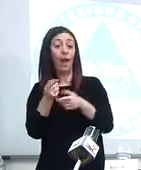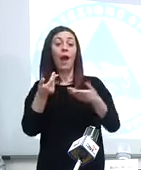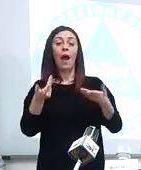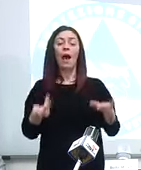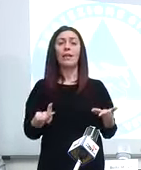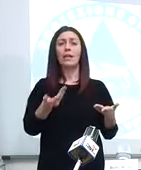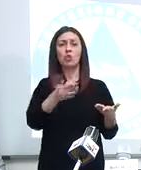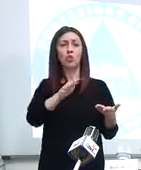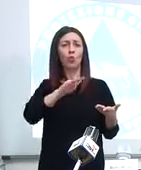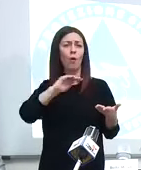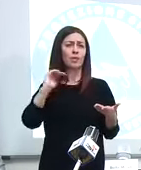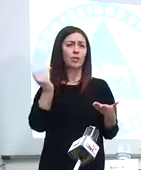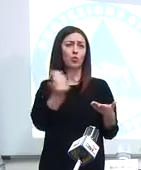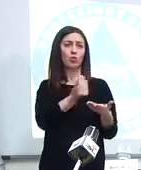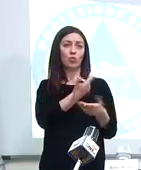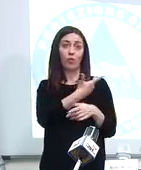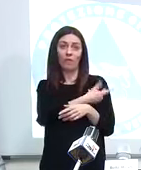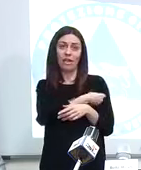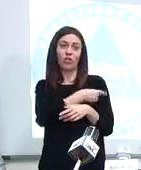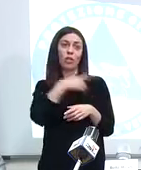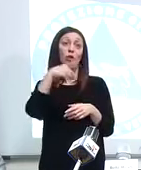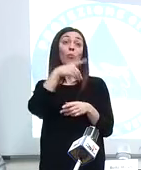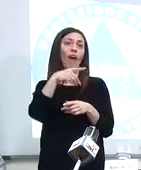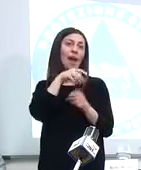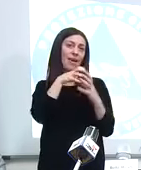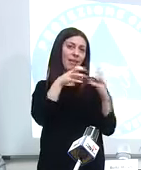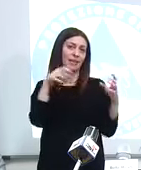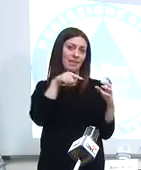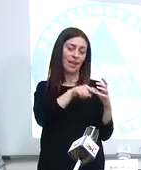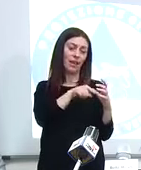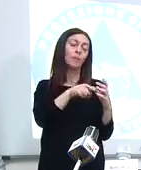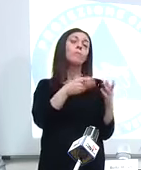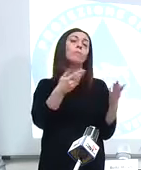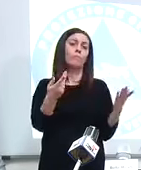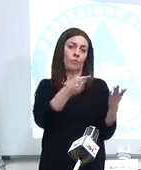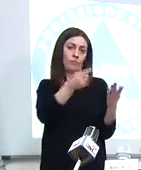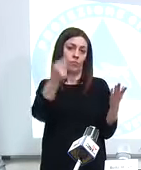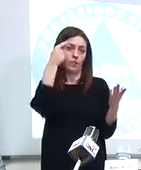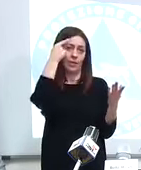vaccino della Pfizer, che abbiamo detto ha bisogno di un certo tipo